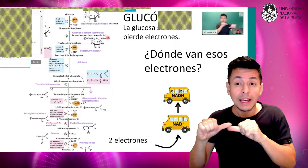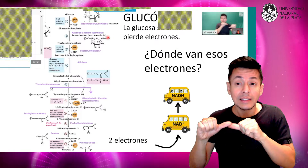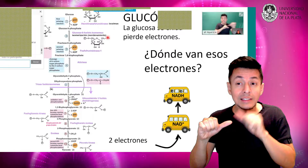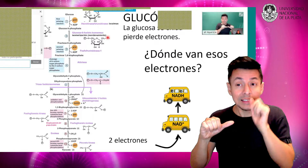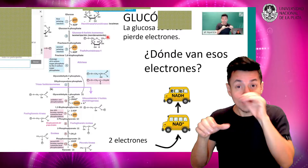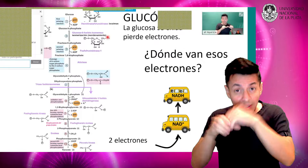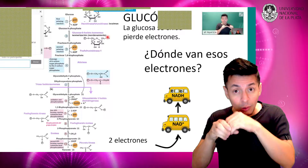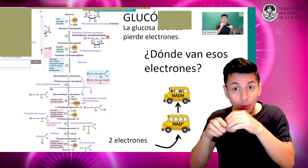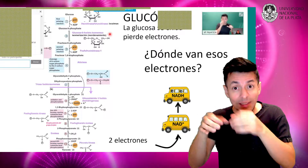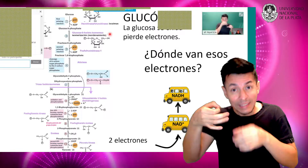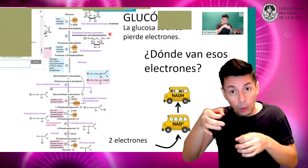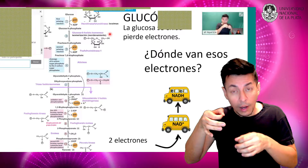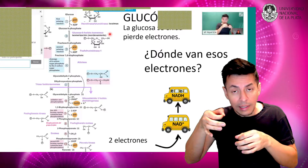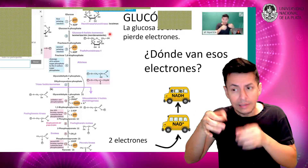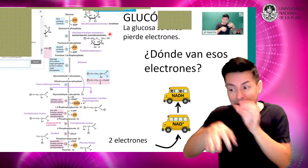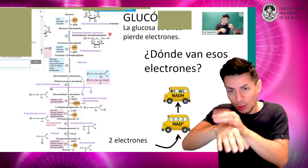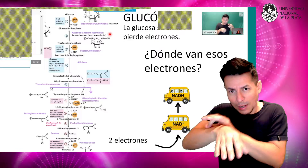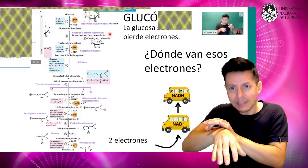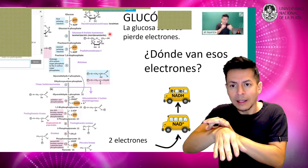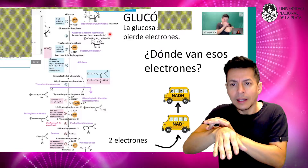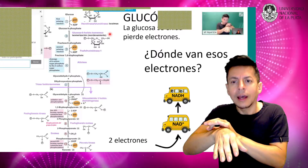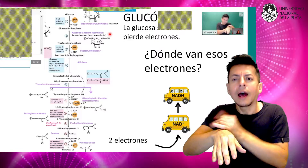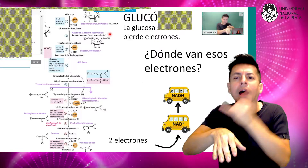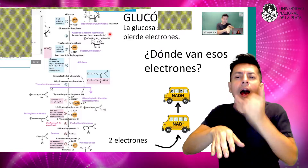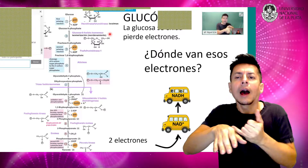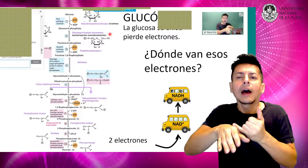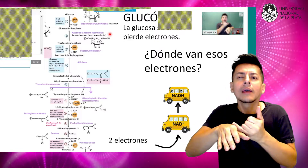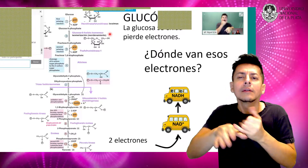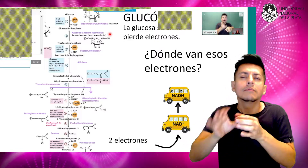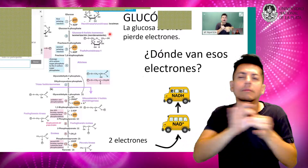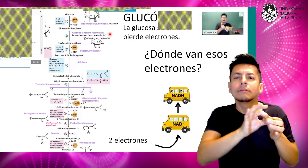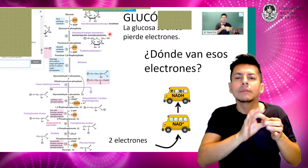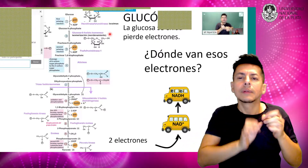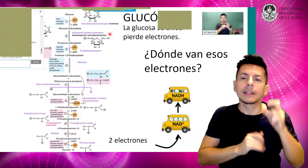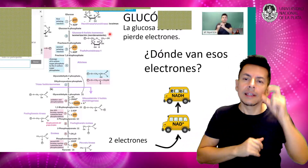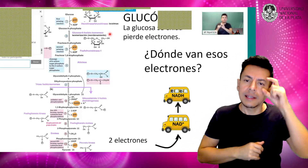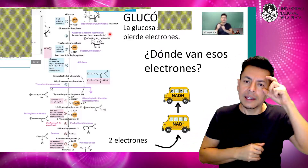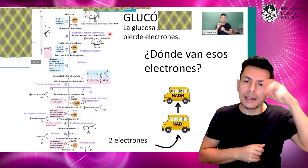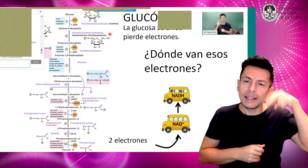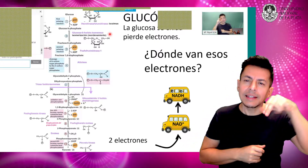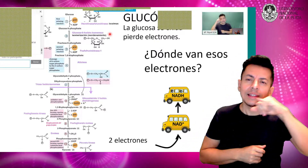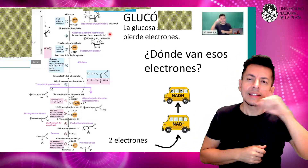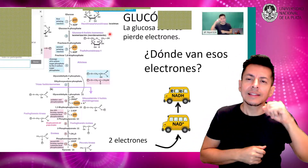están reguladas, están catalizadas por enzimas.